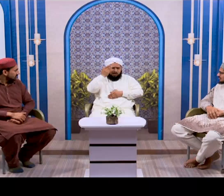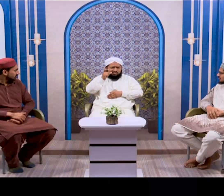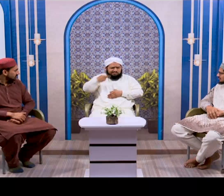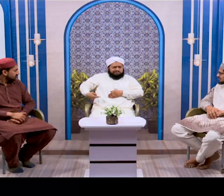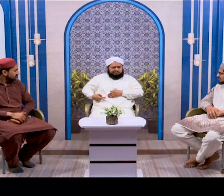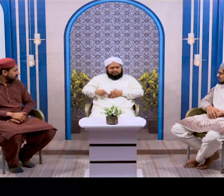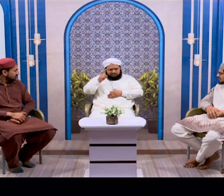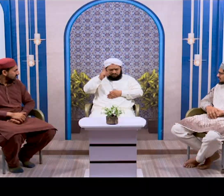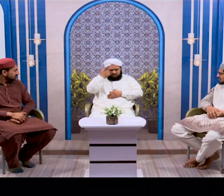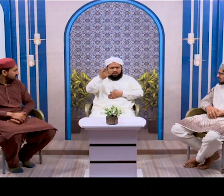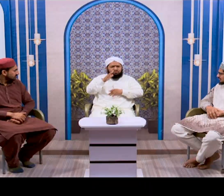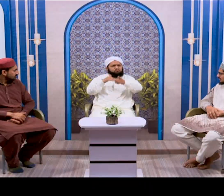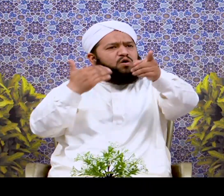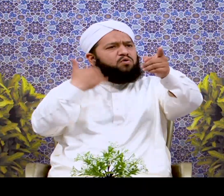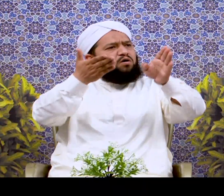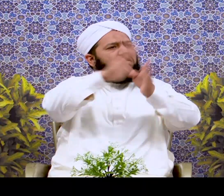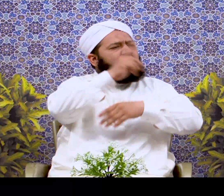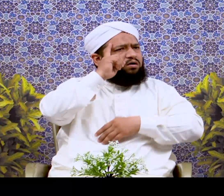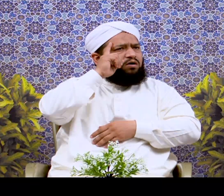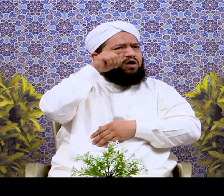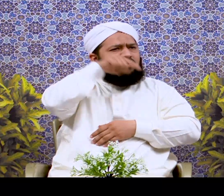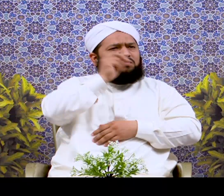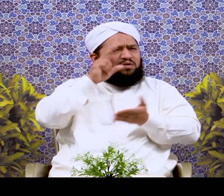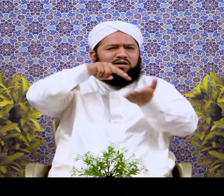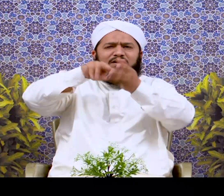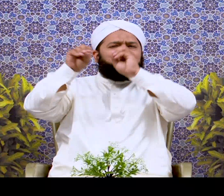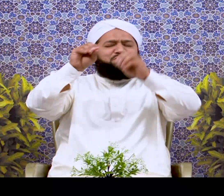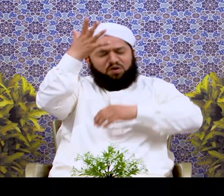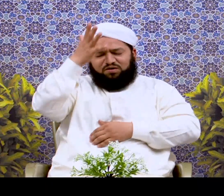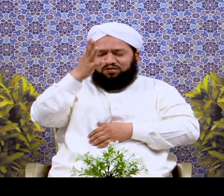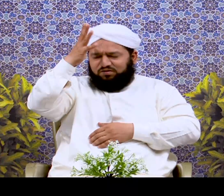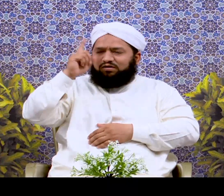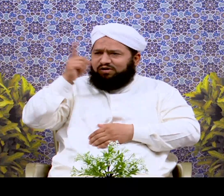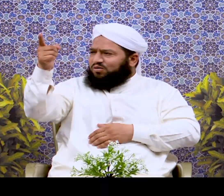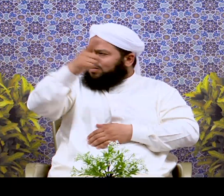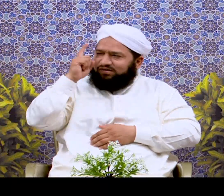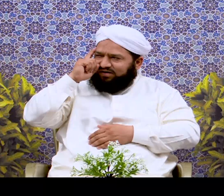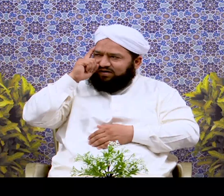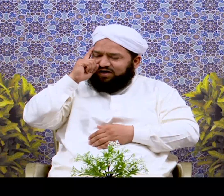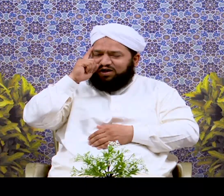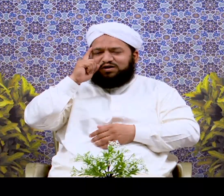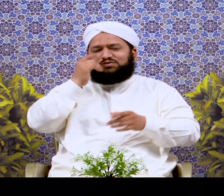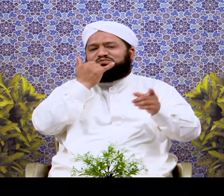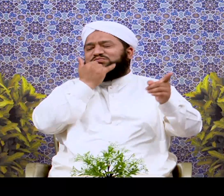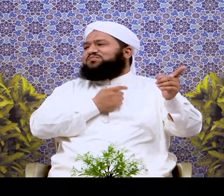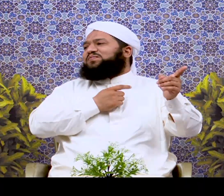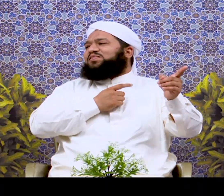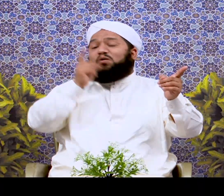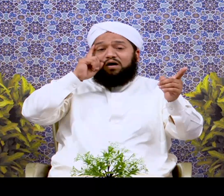انتقال کر جانے والوں کی مدد اور تعاون کا انکار کر دیتے ہیں، وہ بھی 50 نہیں 5 نمازیں ہی پڑھتے